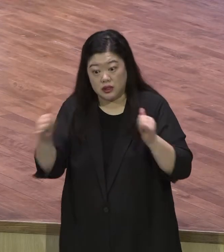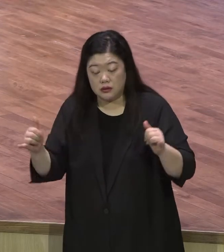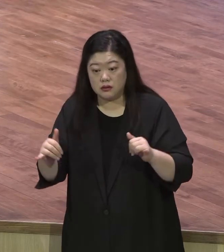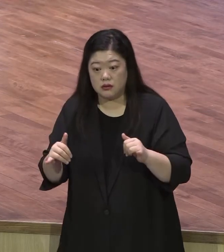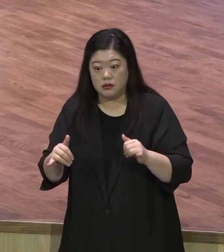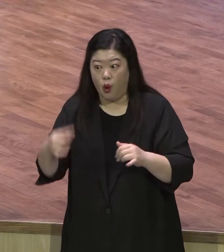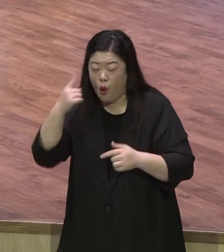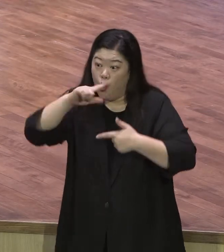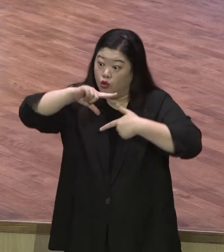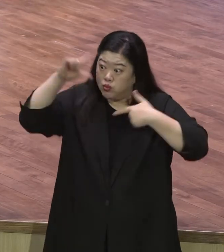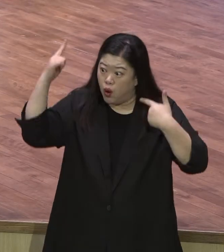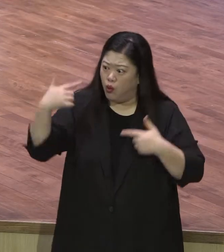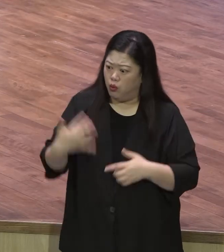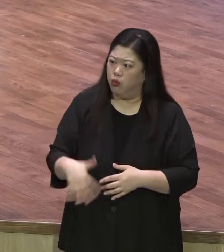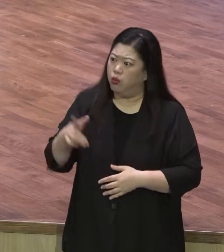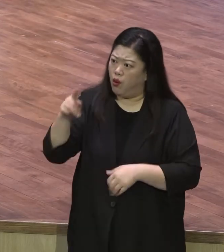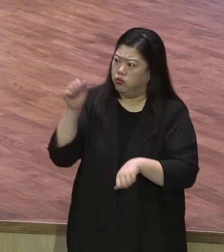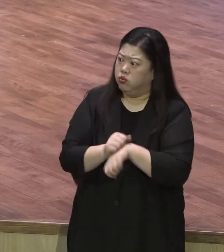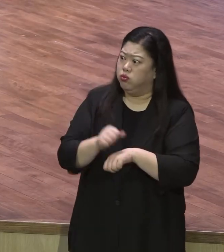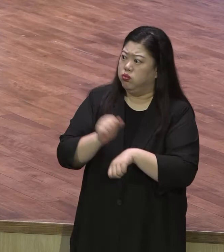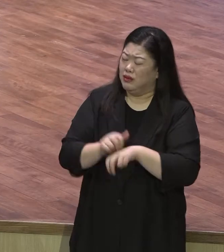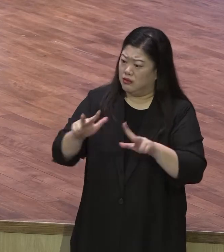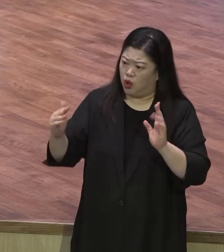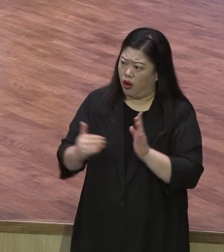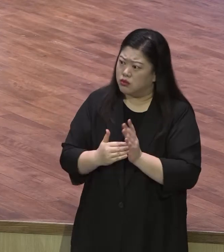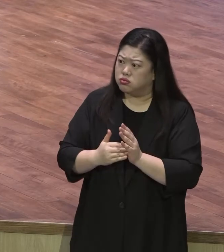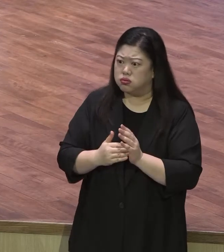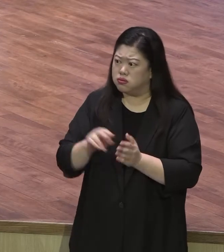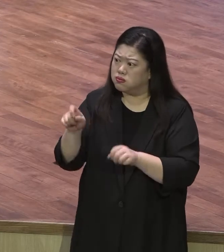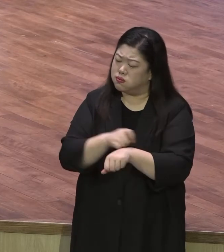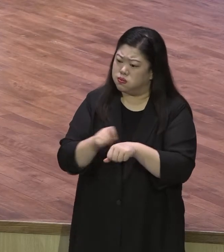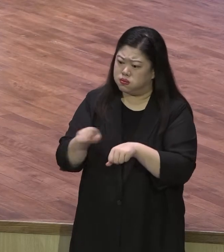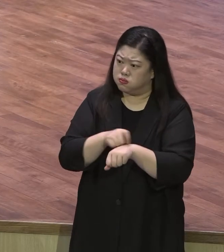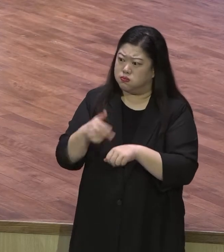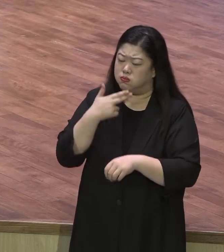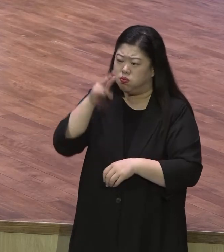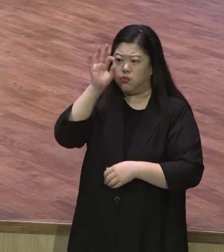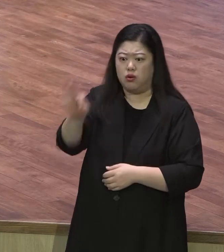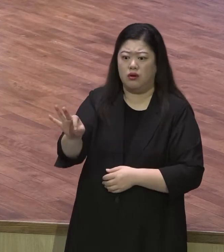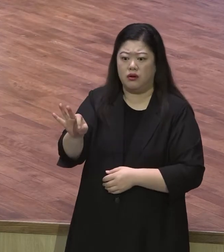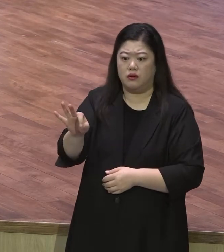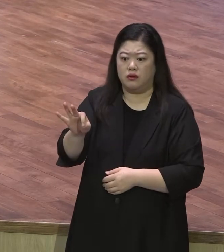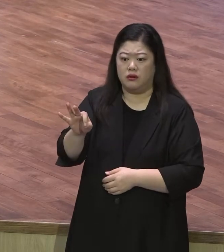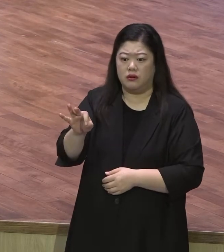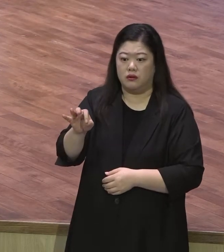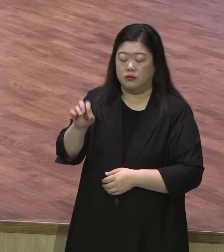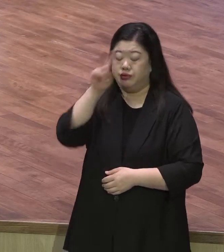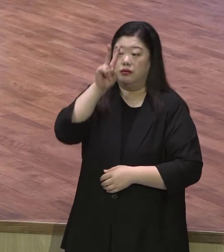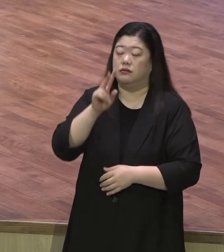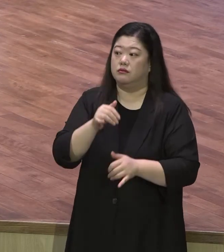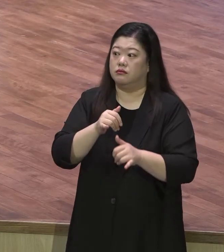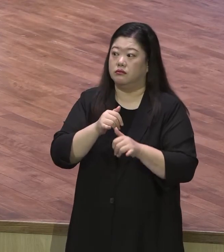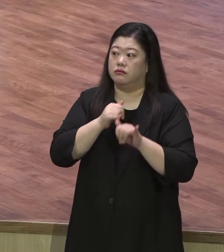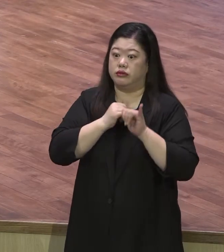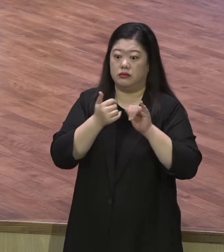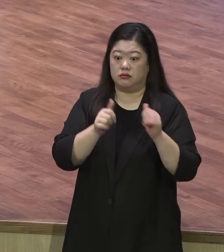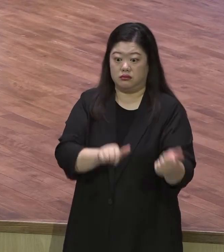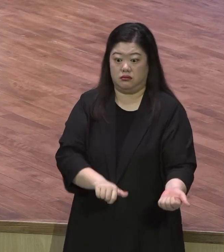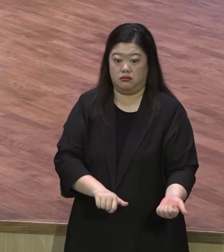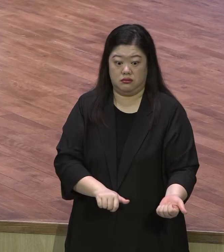유명한 사람들이 지도자급 사람들이 검찰 조사받다가 다 자살 큰